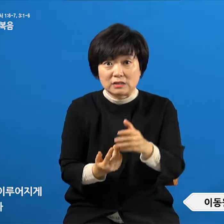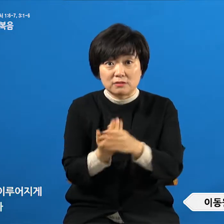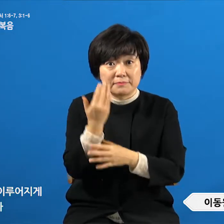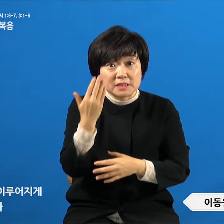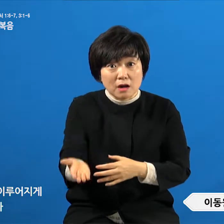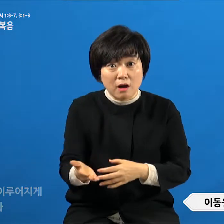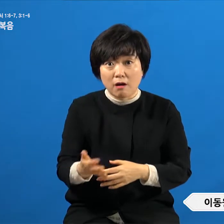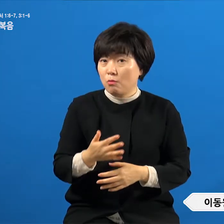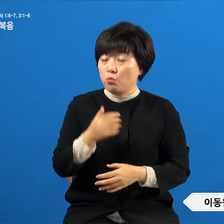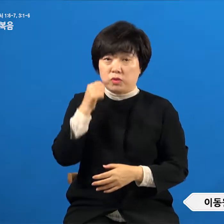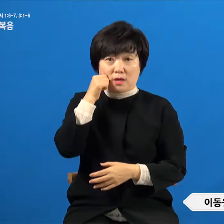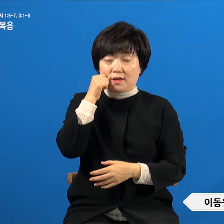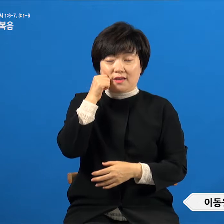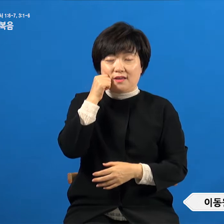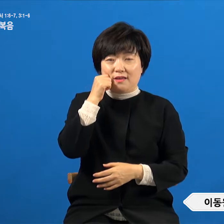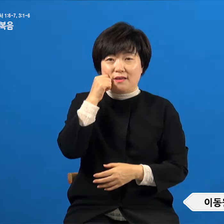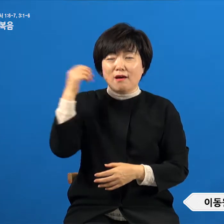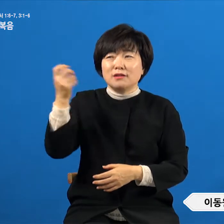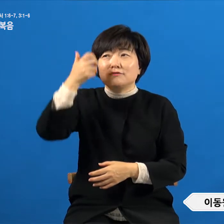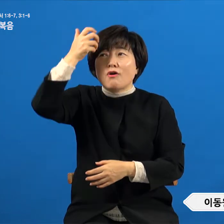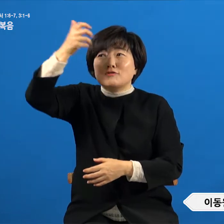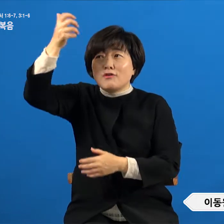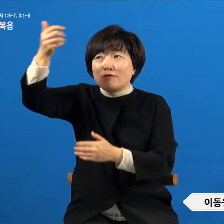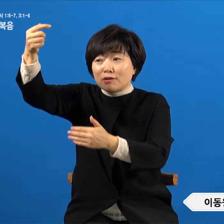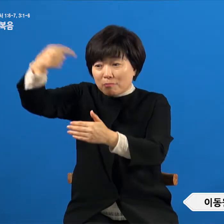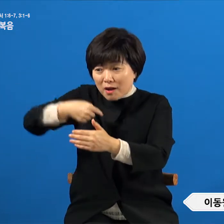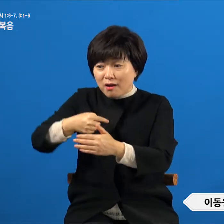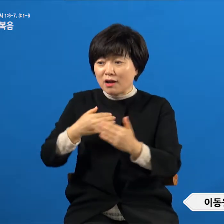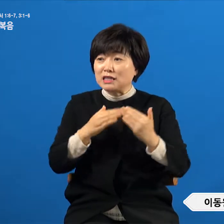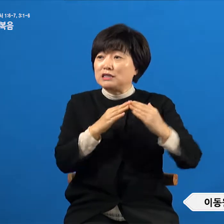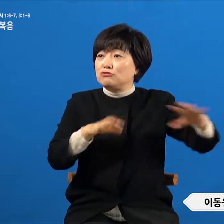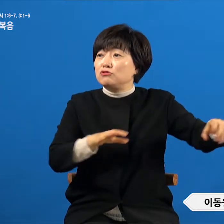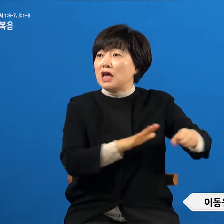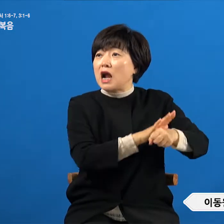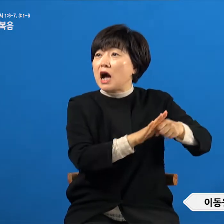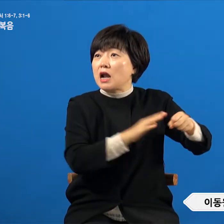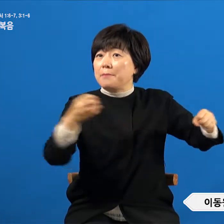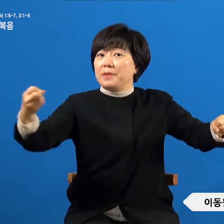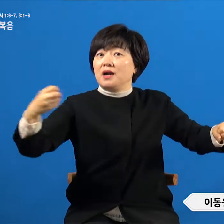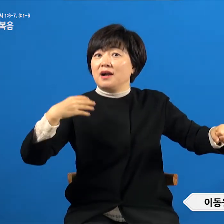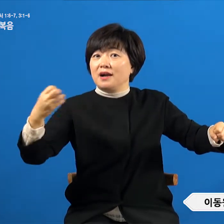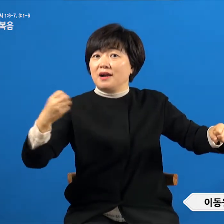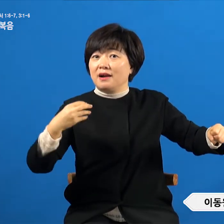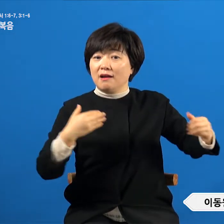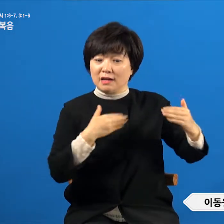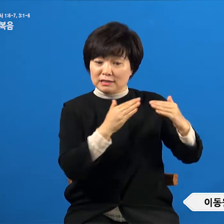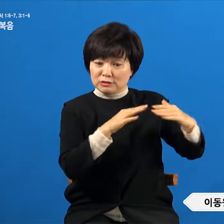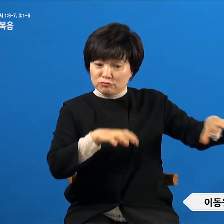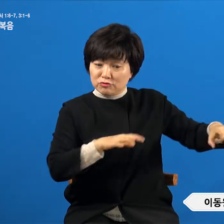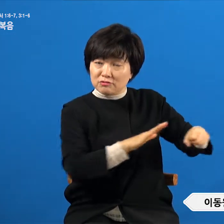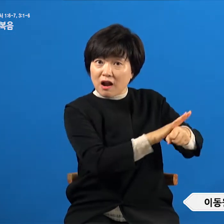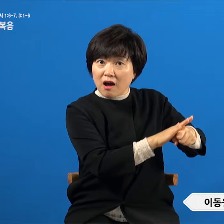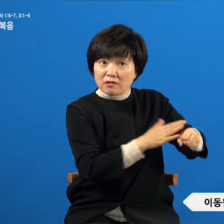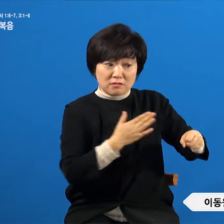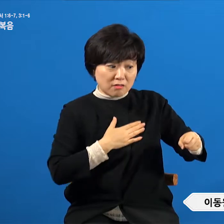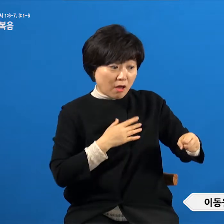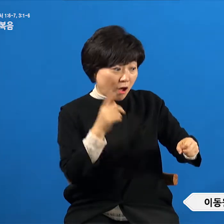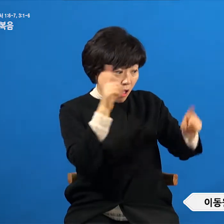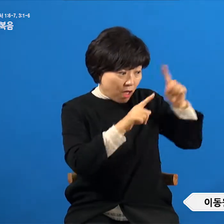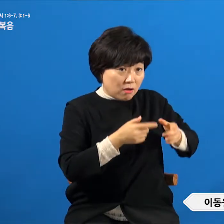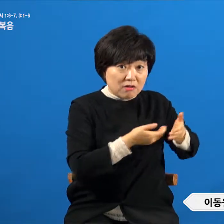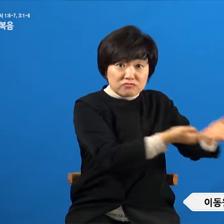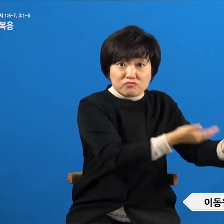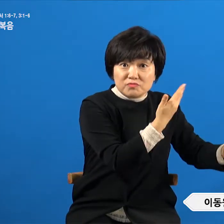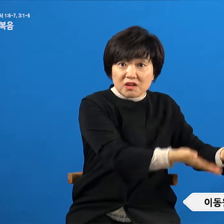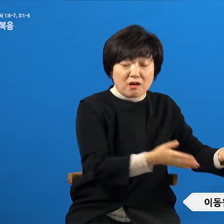살인하겠습니까? 할 수가 없죠. 성령님은 내가 이웃을 사랑하도록 인도합니다. 이웃을 사랑하는 내가 이웃을 해칠 수가 없는